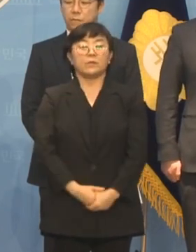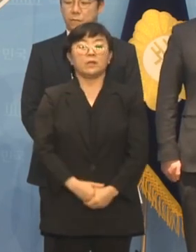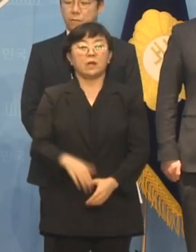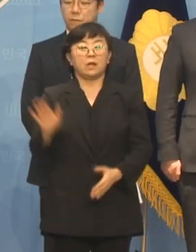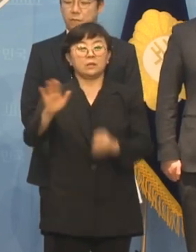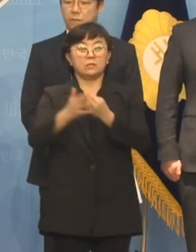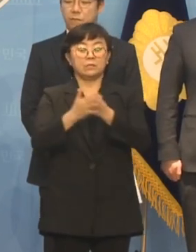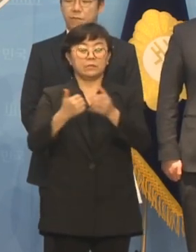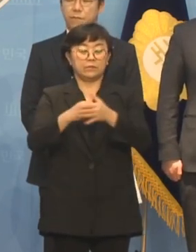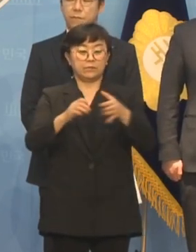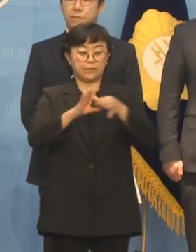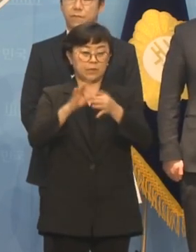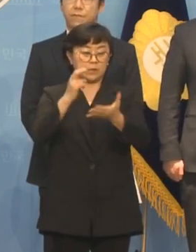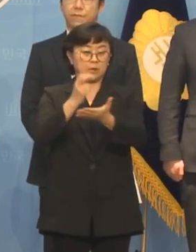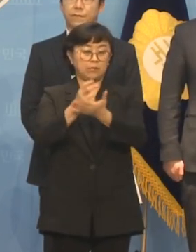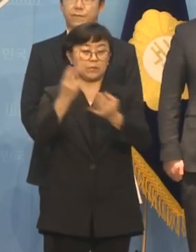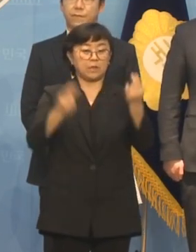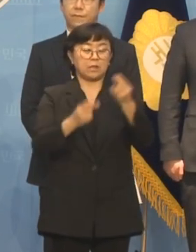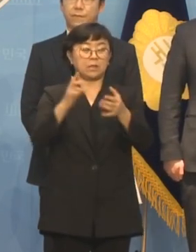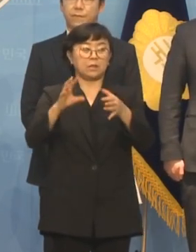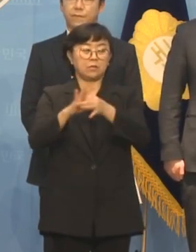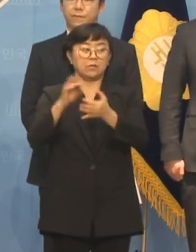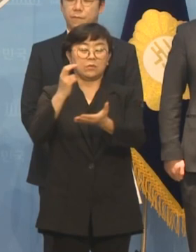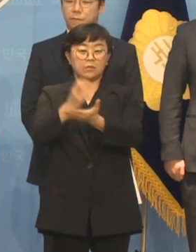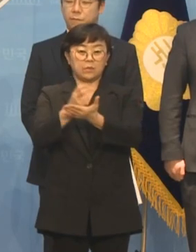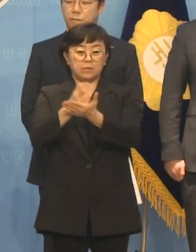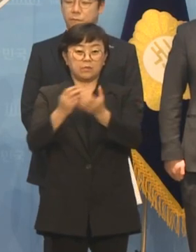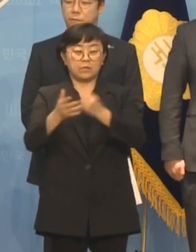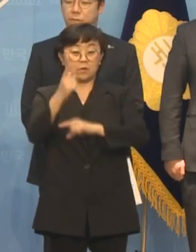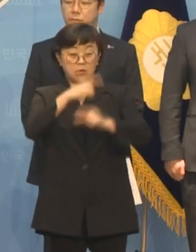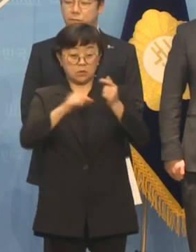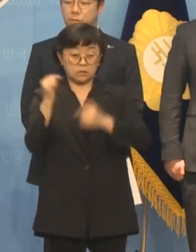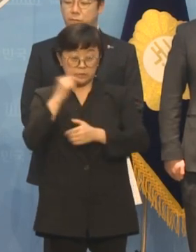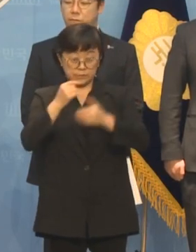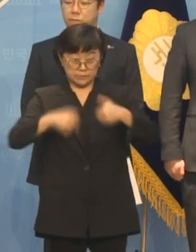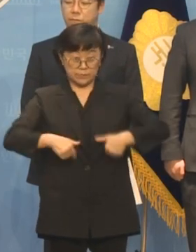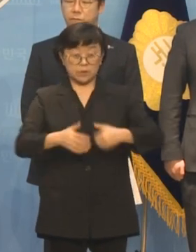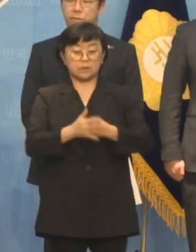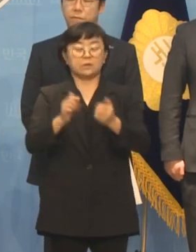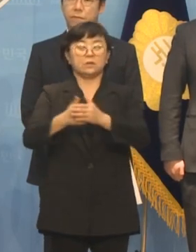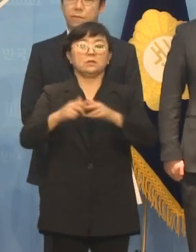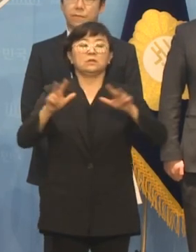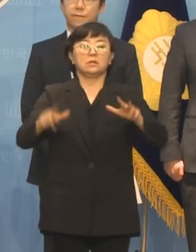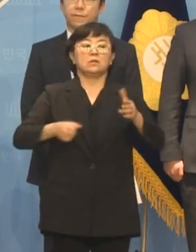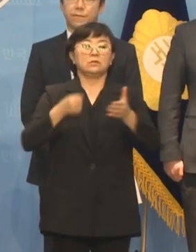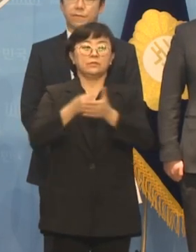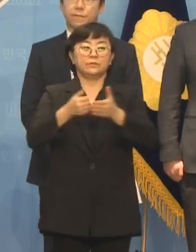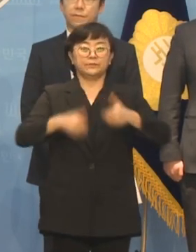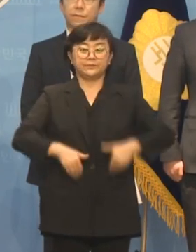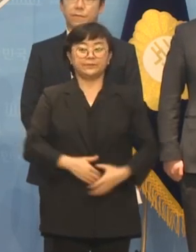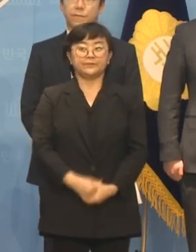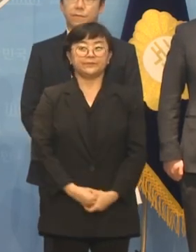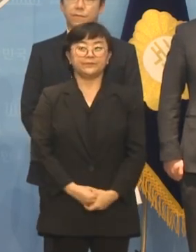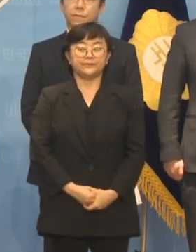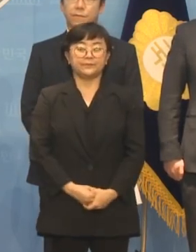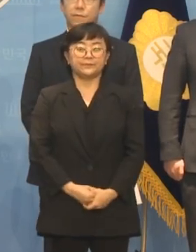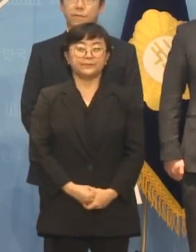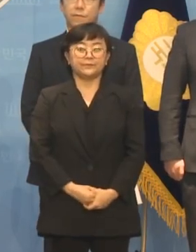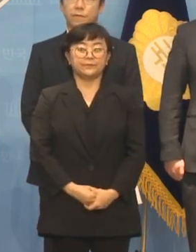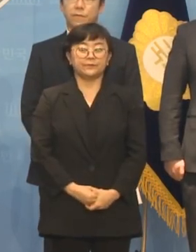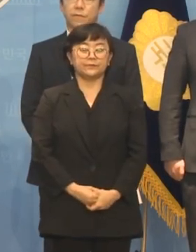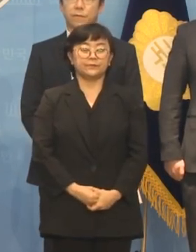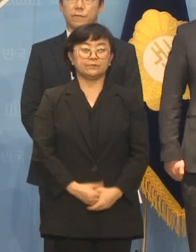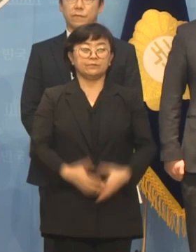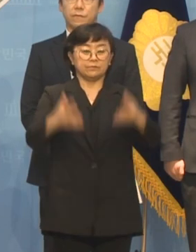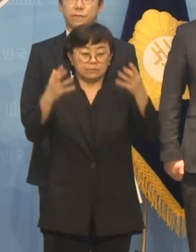아니면 연동형 비례대표제를 강화 확대하며 보완해 나갈 것인지 이제는 결론을 내립시다. 수없이